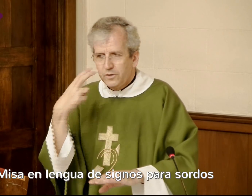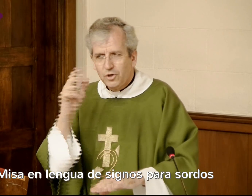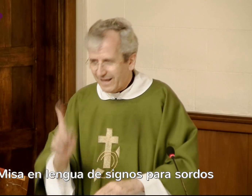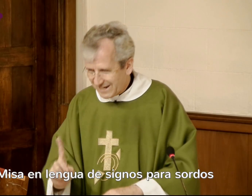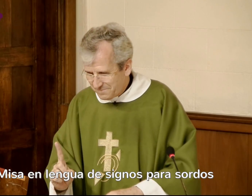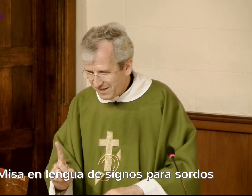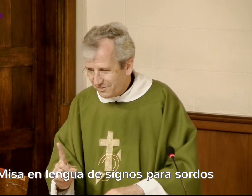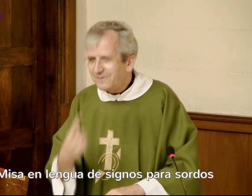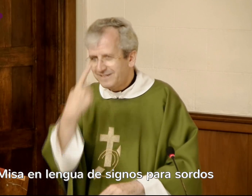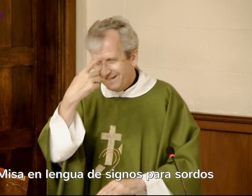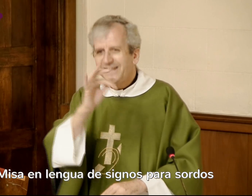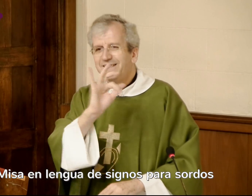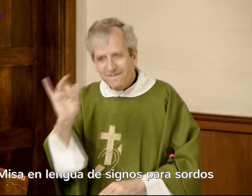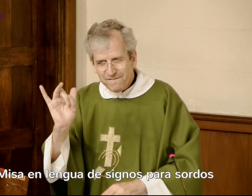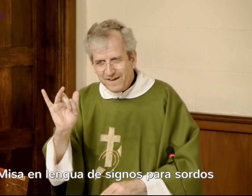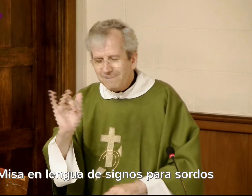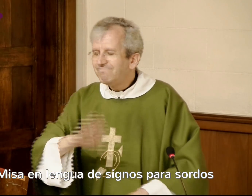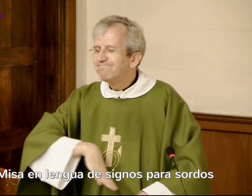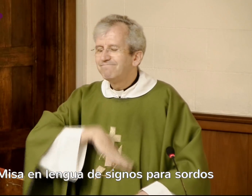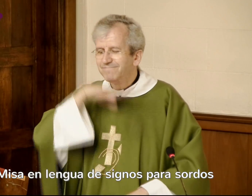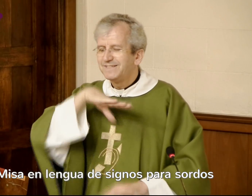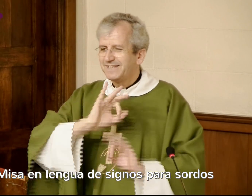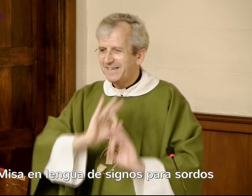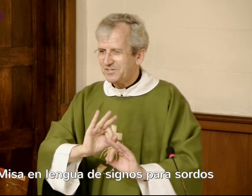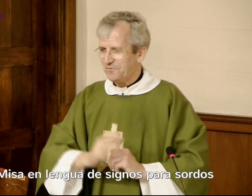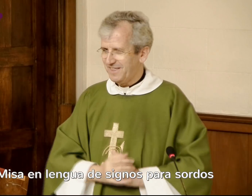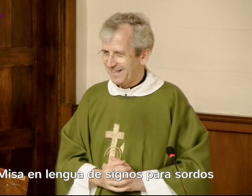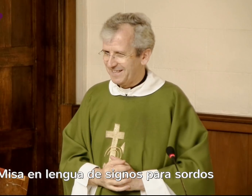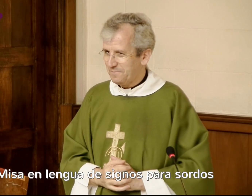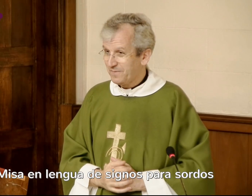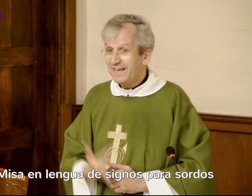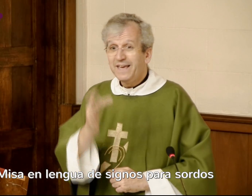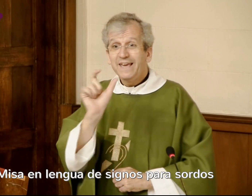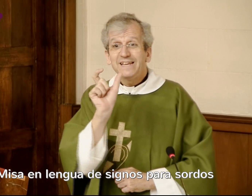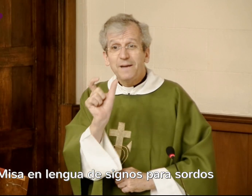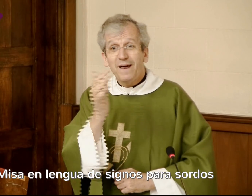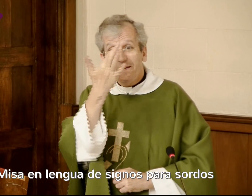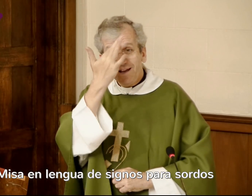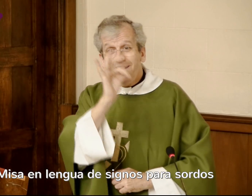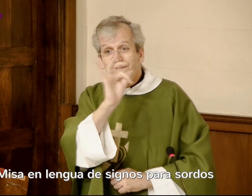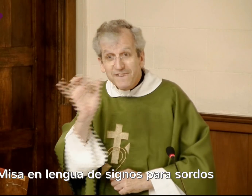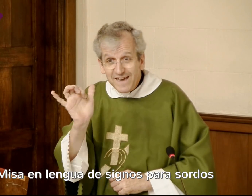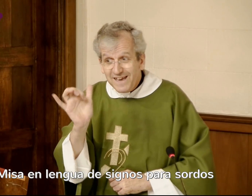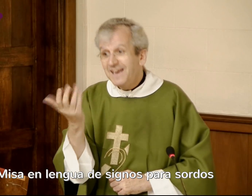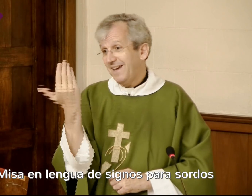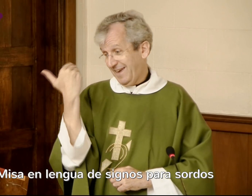No tengas miedo, ten fe, que es suficiente. Esa palabra, fe, que